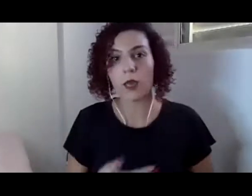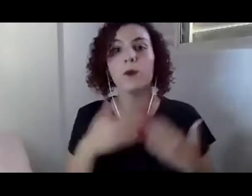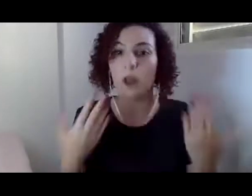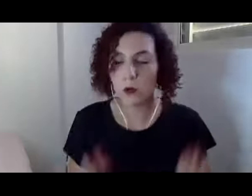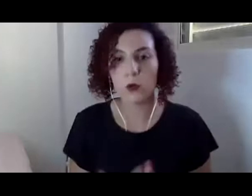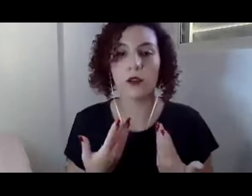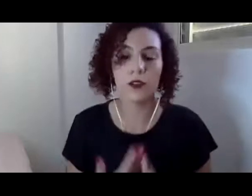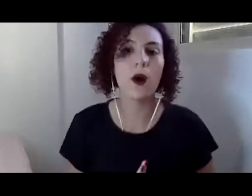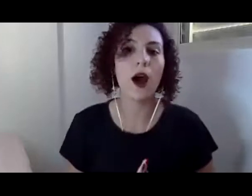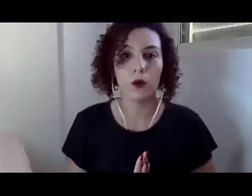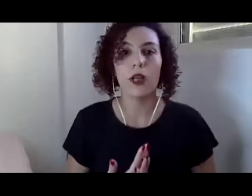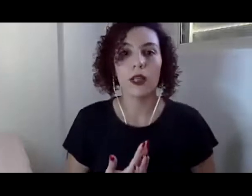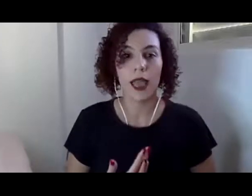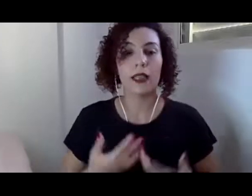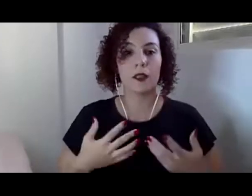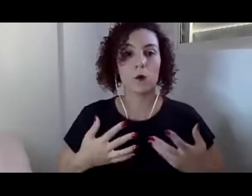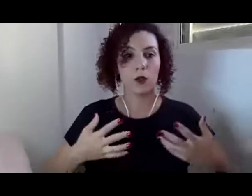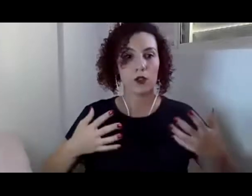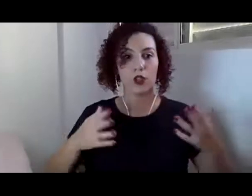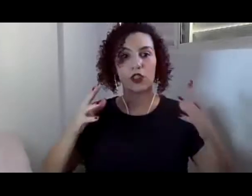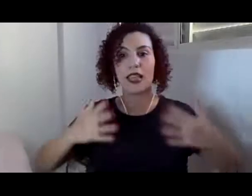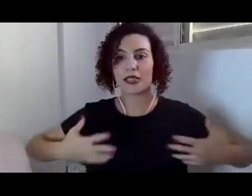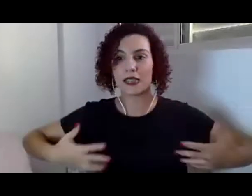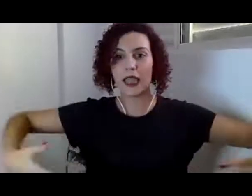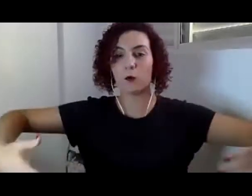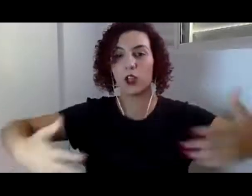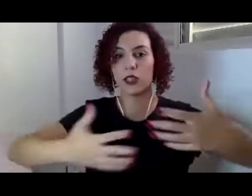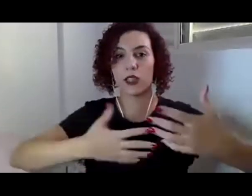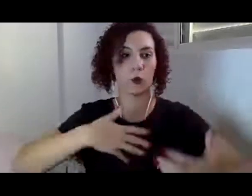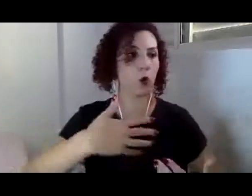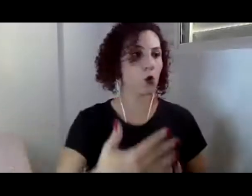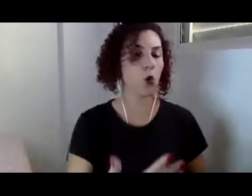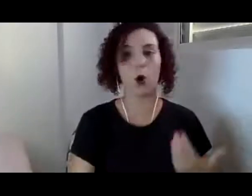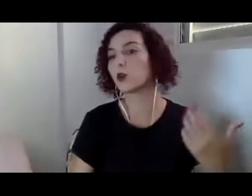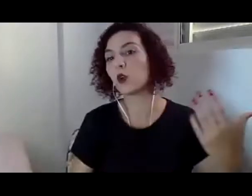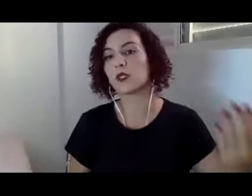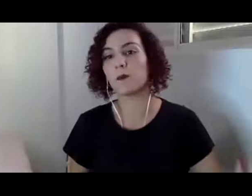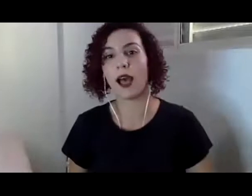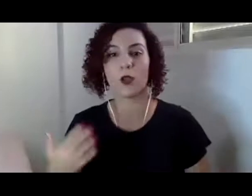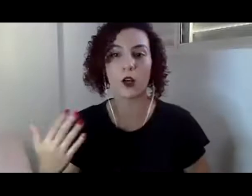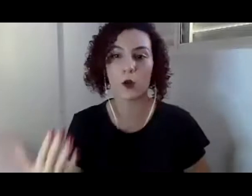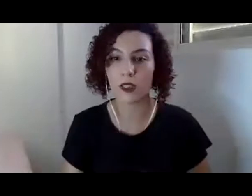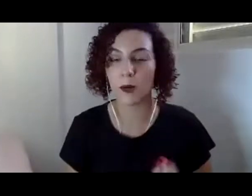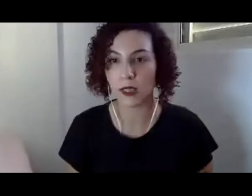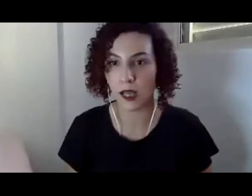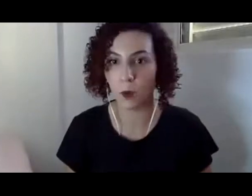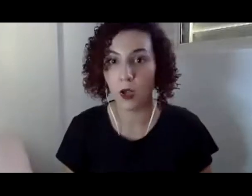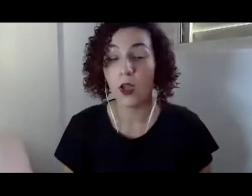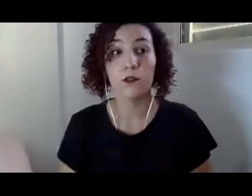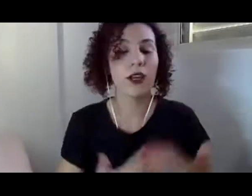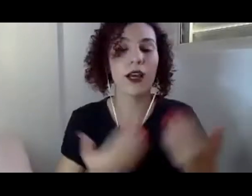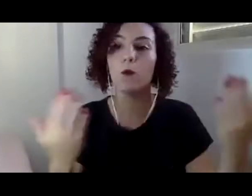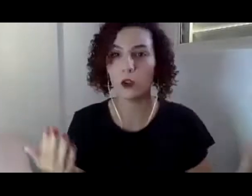Por quê? Porque o surdo é visual, né? Então, quando a gente desenha utilizando o nosso corpo, o nosso espaço e a nossa